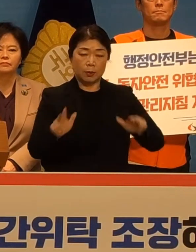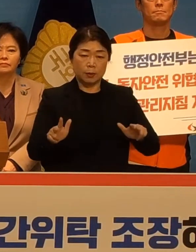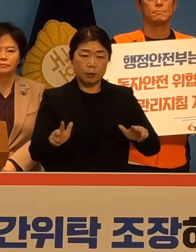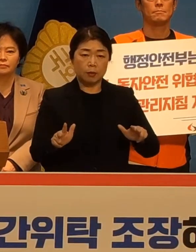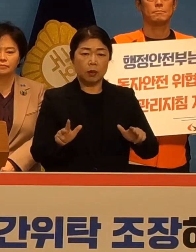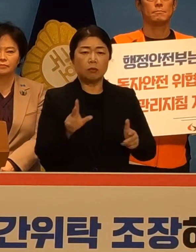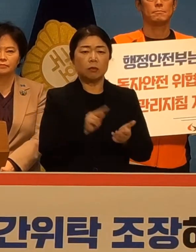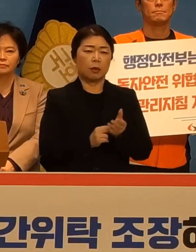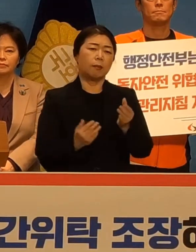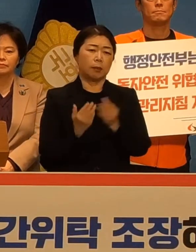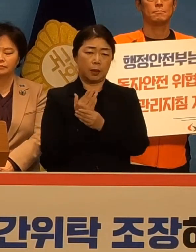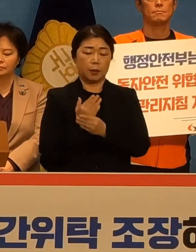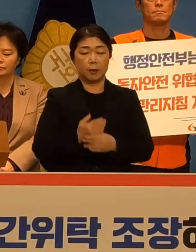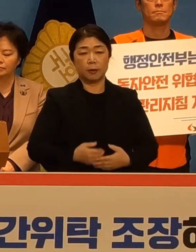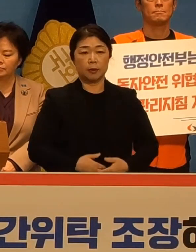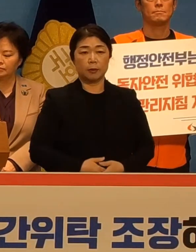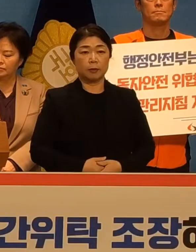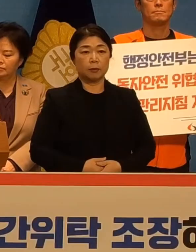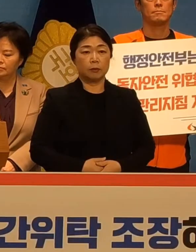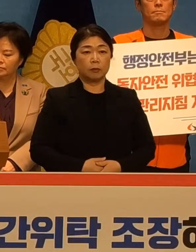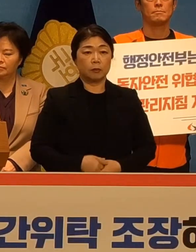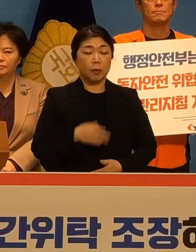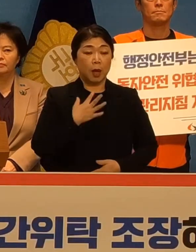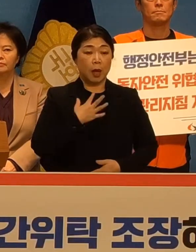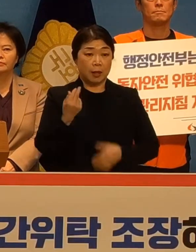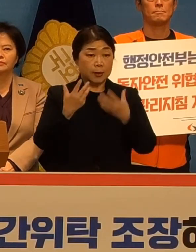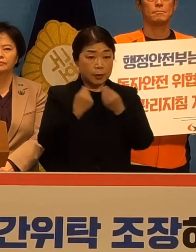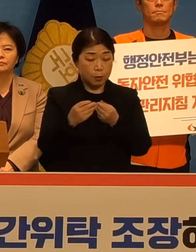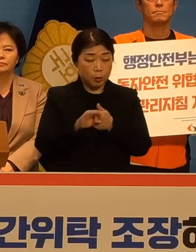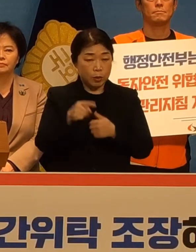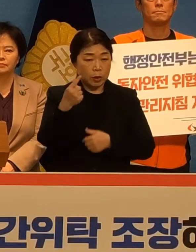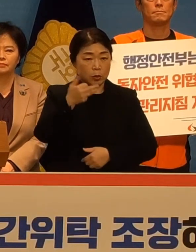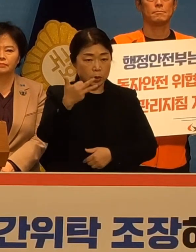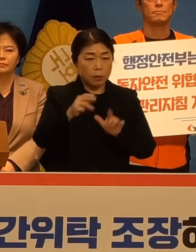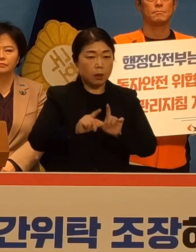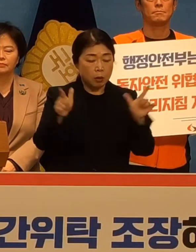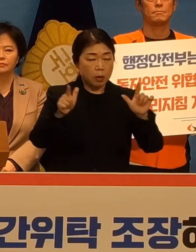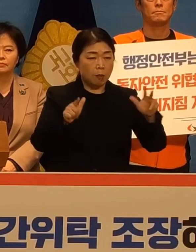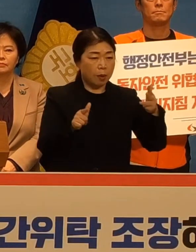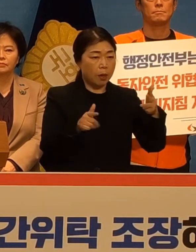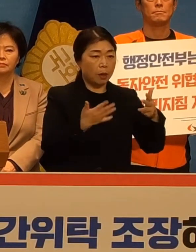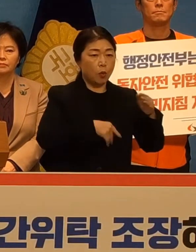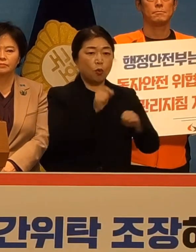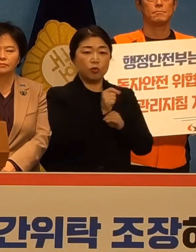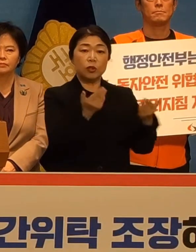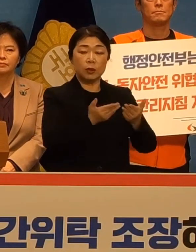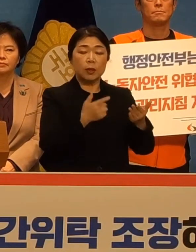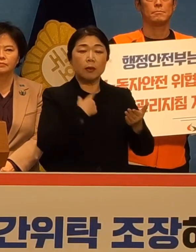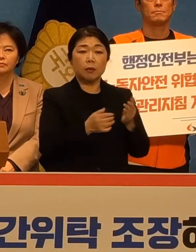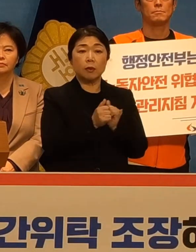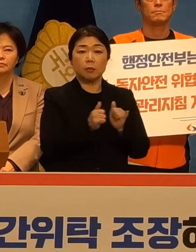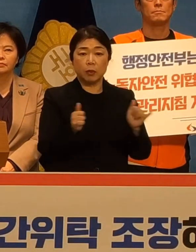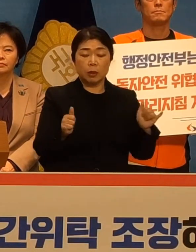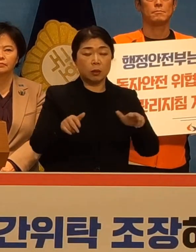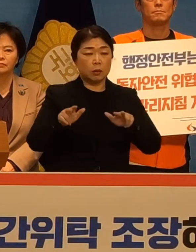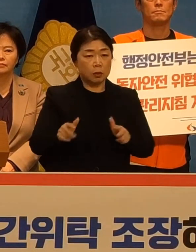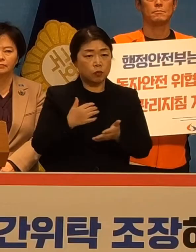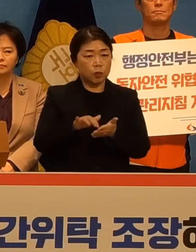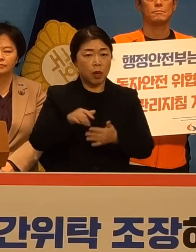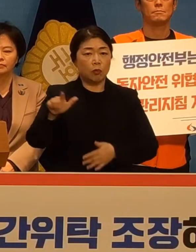붕괴로 이어지고 있습니다. 안산시의 경우 2018년 800명이었던 공무직 인력이